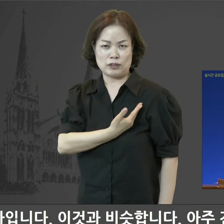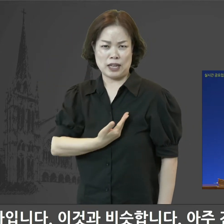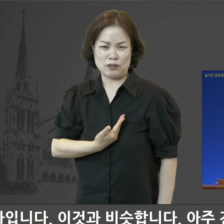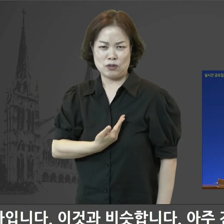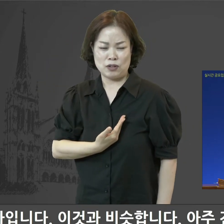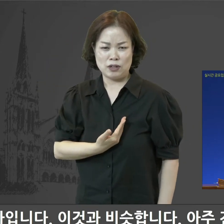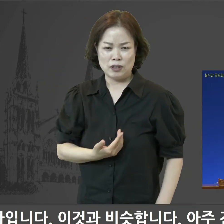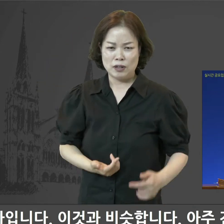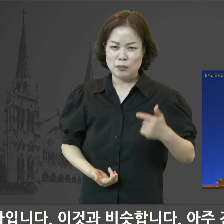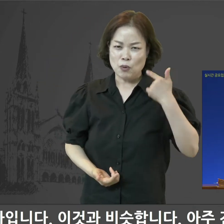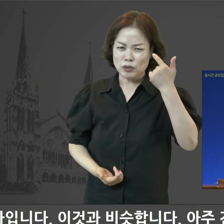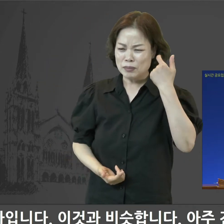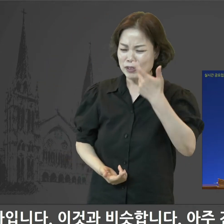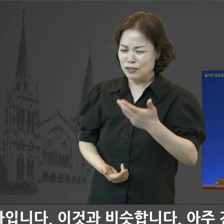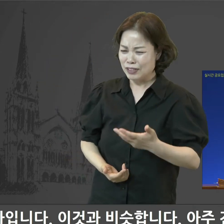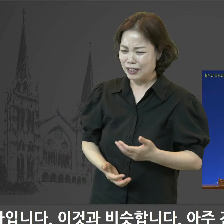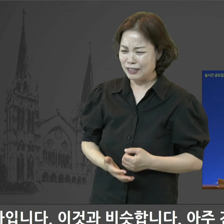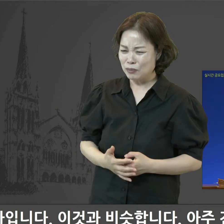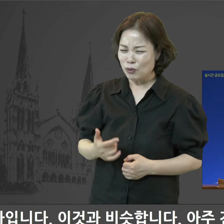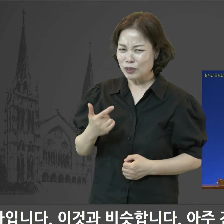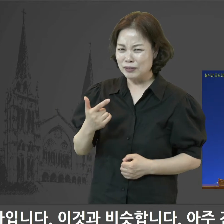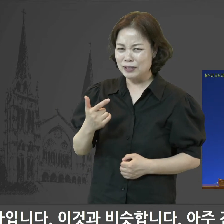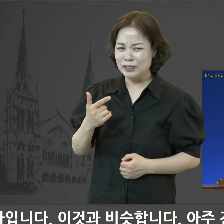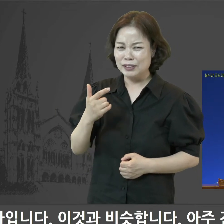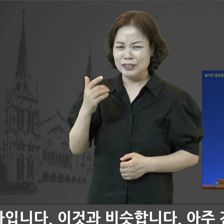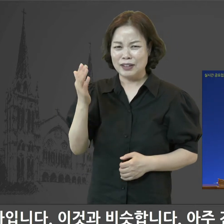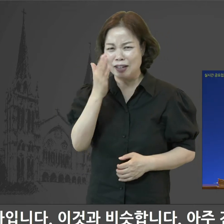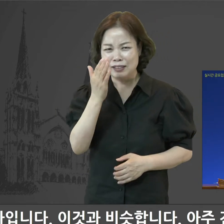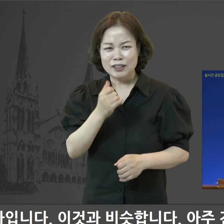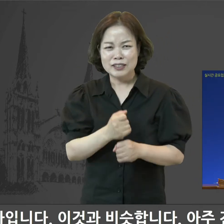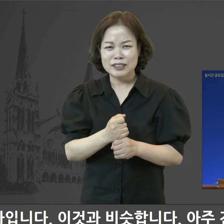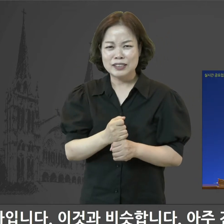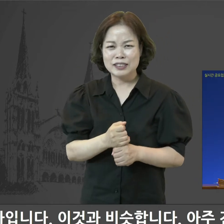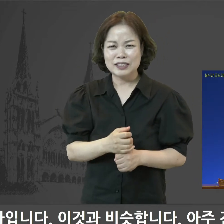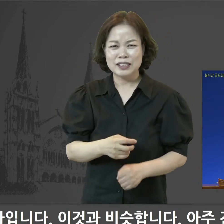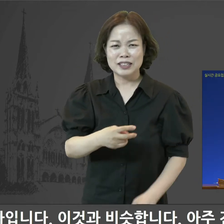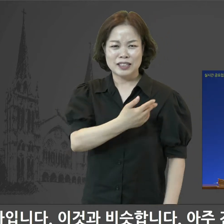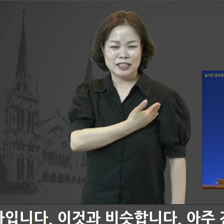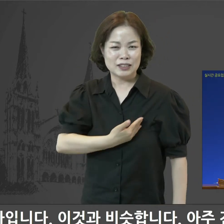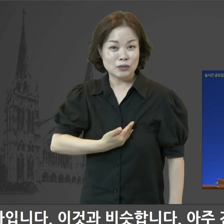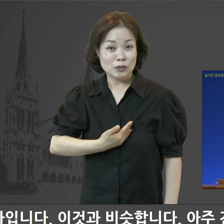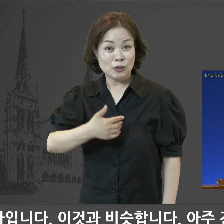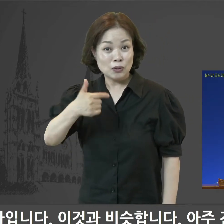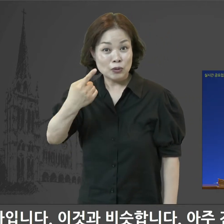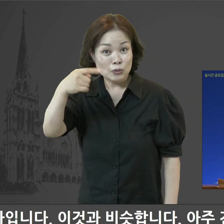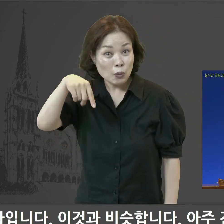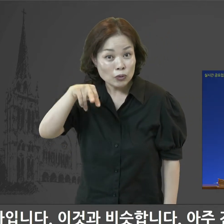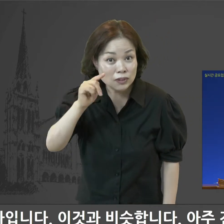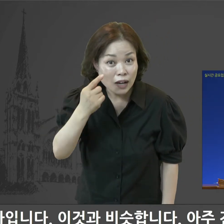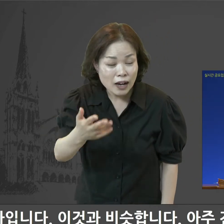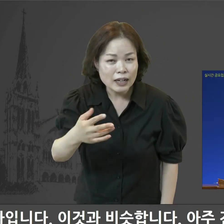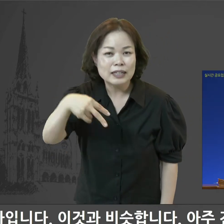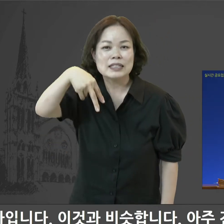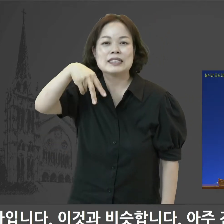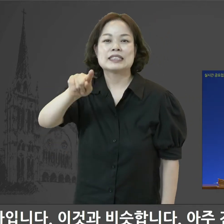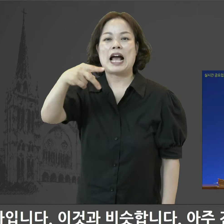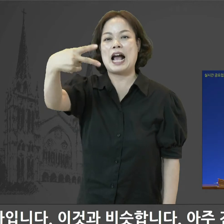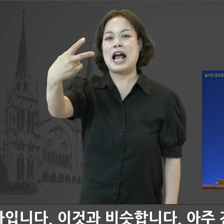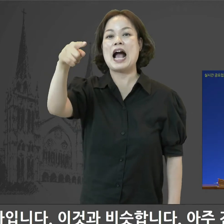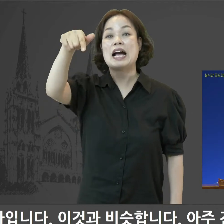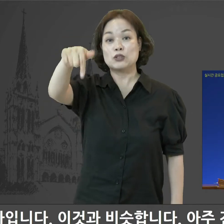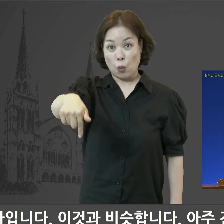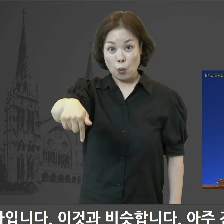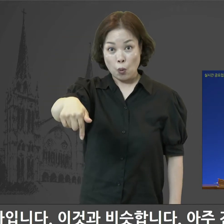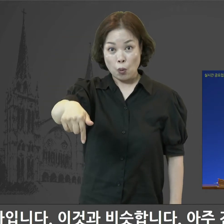또 목사님 실수하셨어요. 저녁 되시니까 목사님 왔다 갔다 하시나 봐요. 독사지 어디 사독입니까? 사독입니다. 사독.